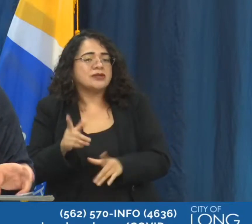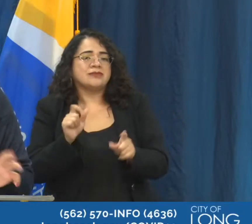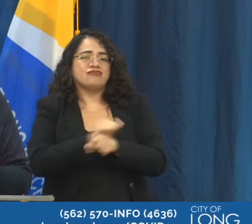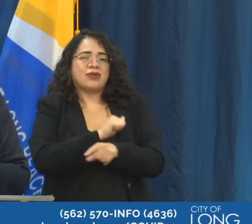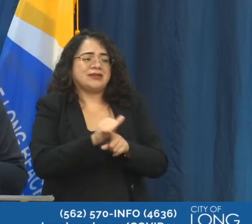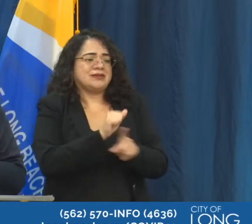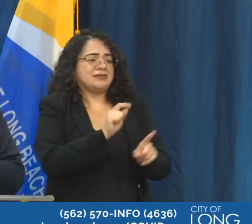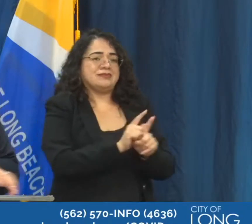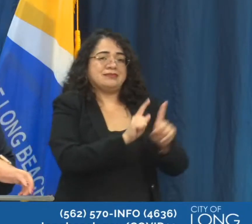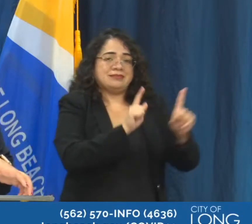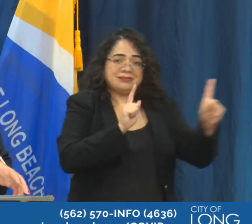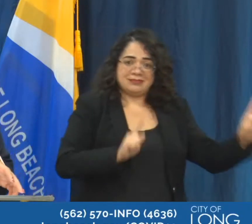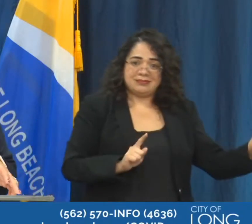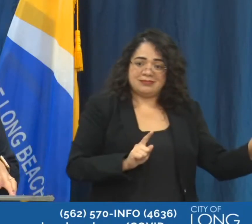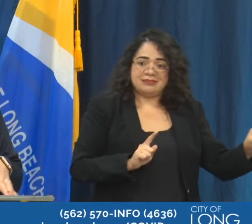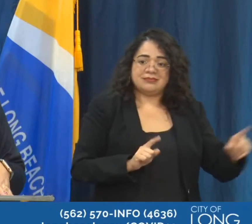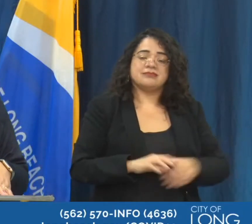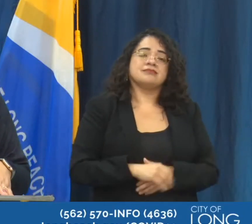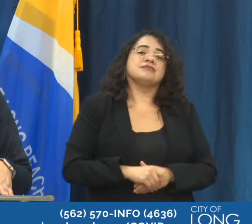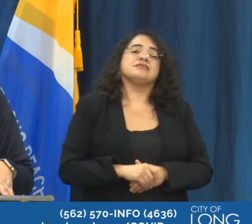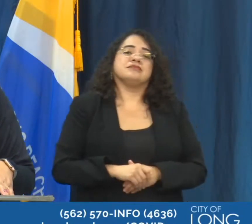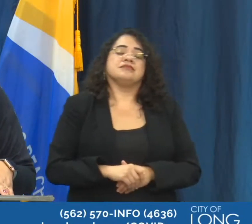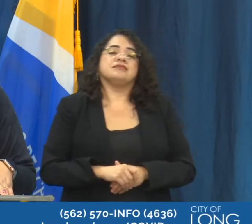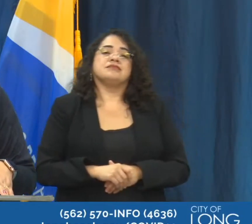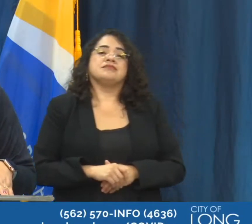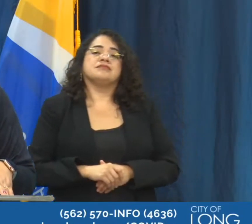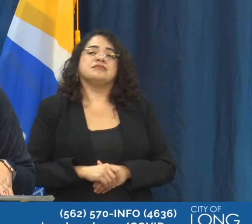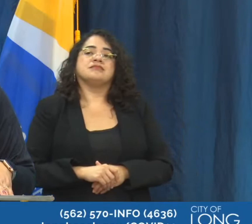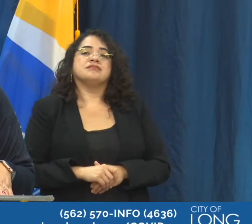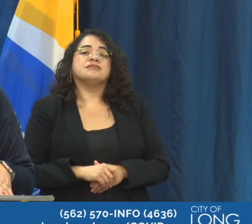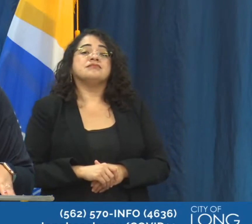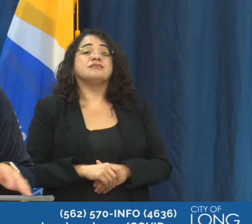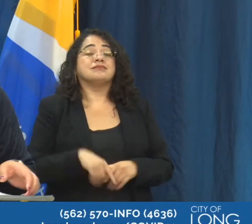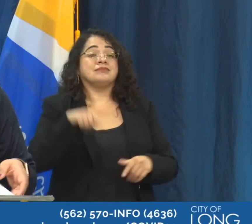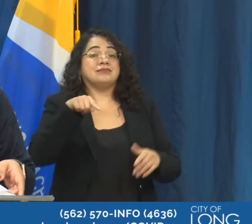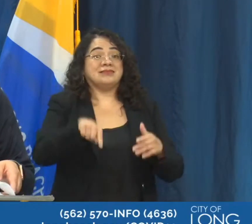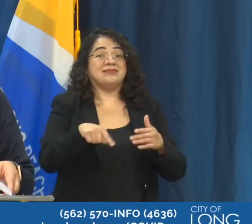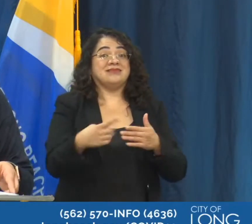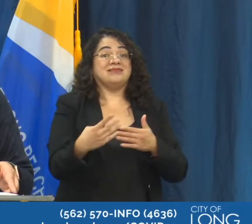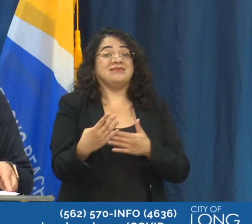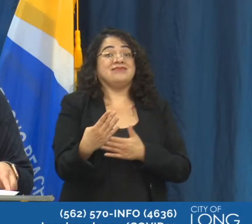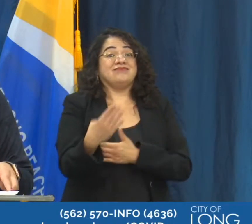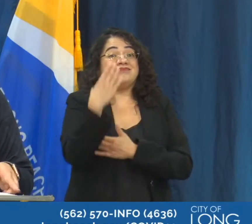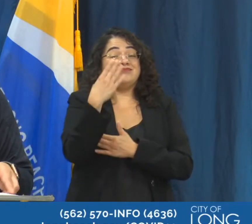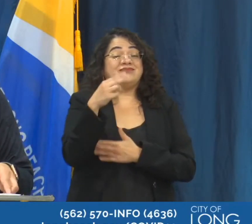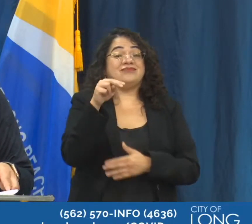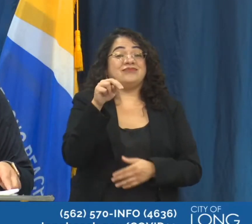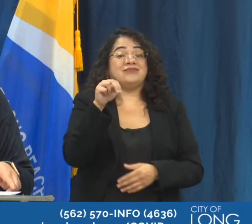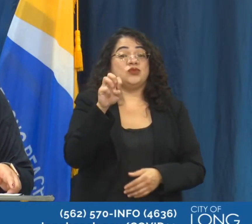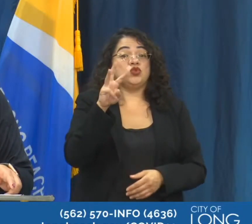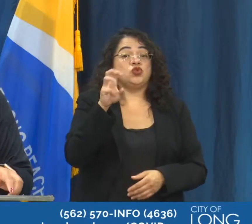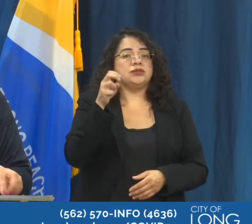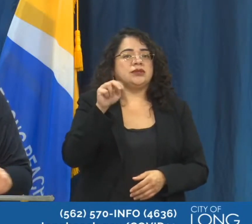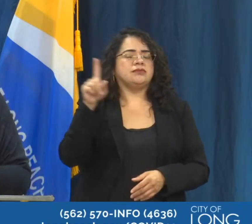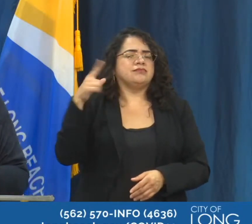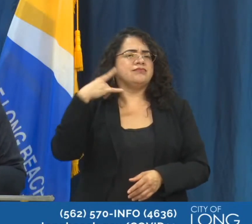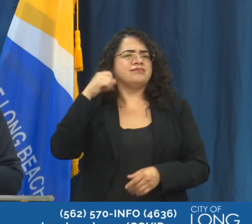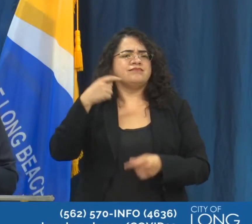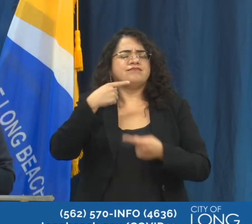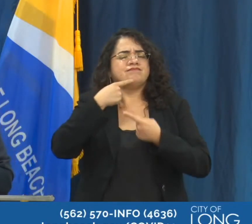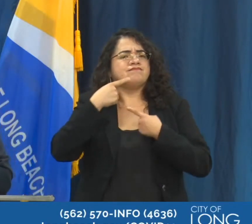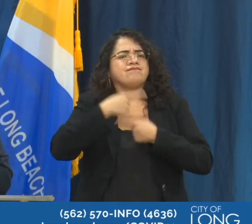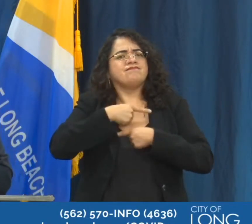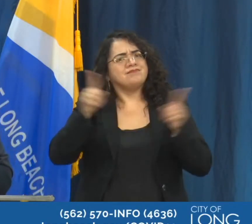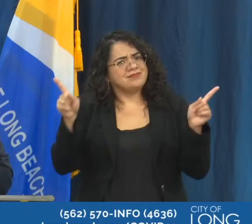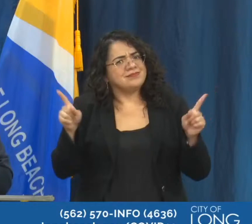es es una fue una gran parte este esta mañana del gobernador newsom del gobernador de california que